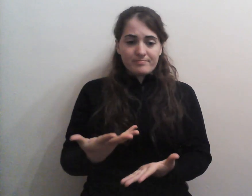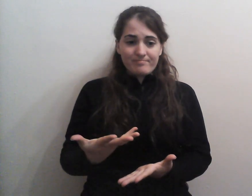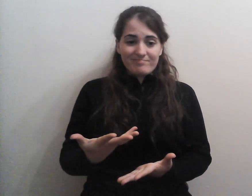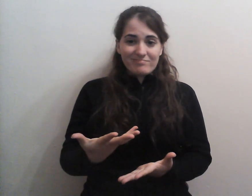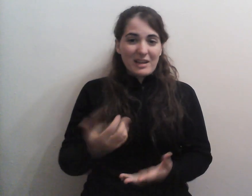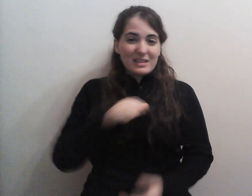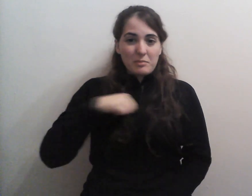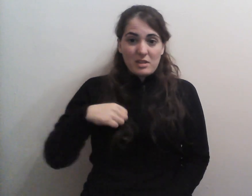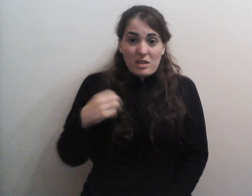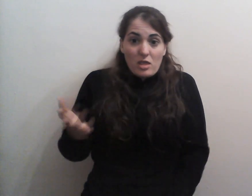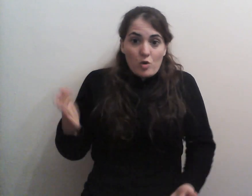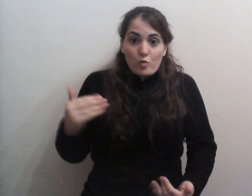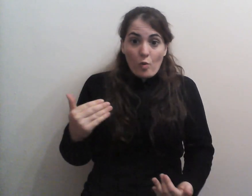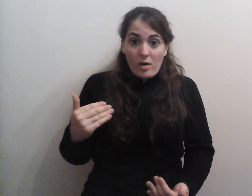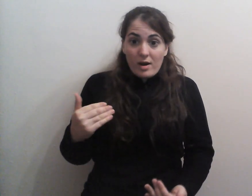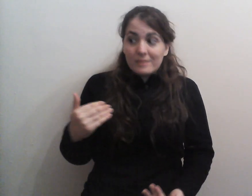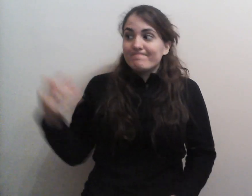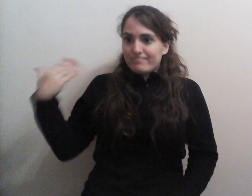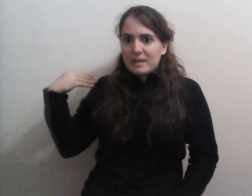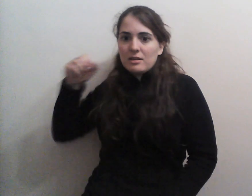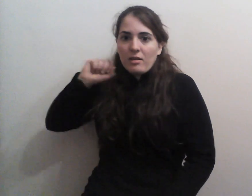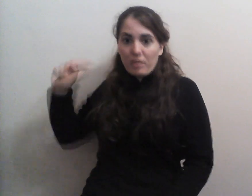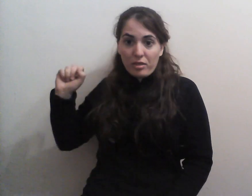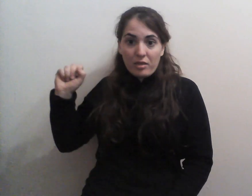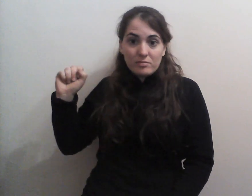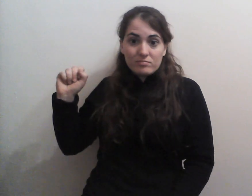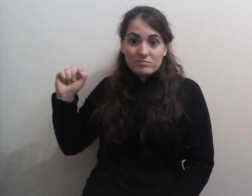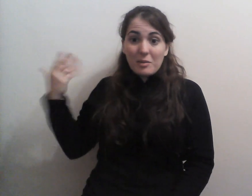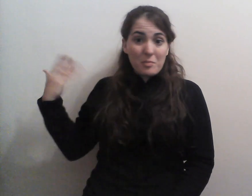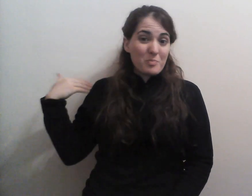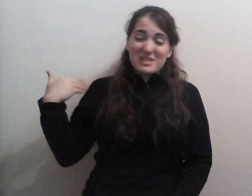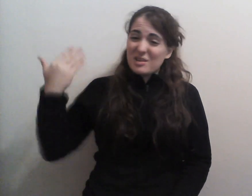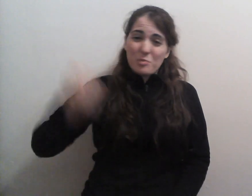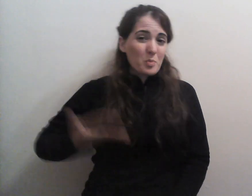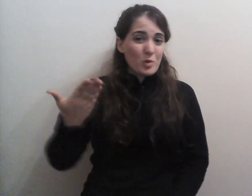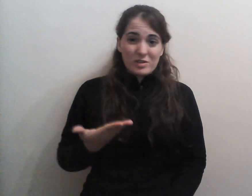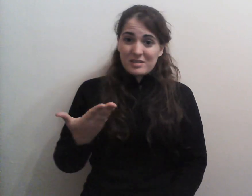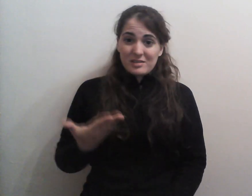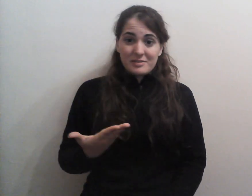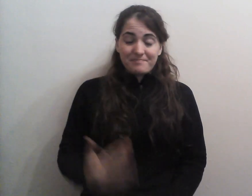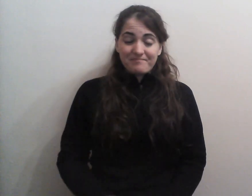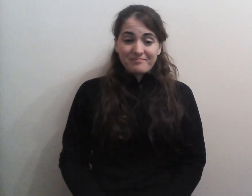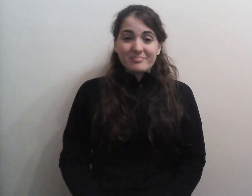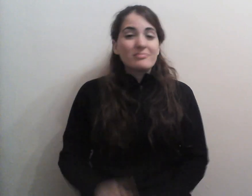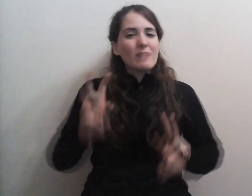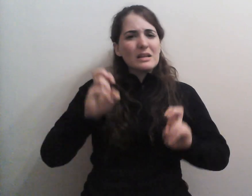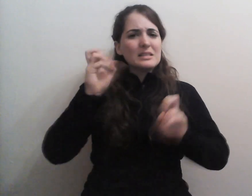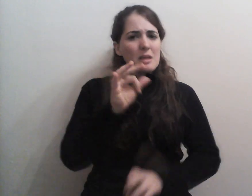pasado. El pasado entonces es importante. Incluso en cuanto a los asuntos de la fe, necesitamos el pasado. El mejor ejemplo de todos es